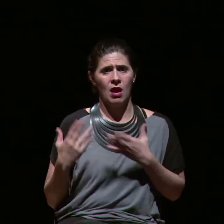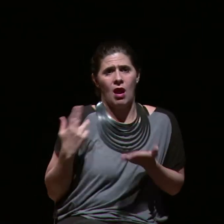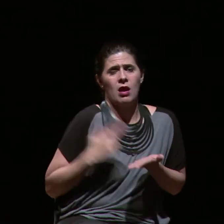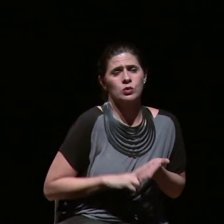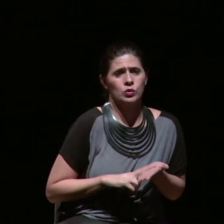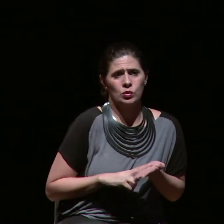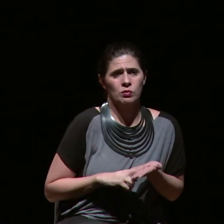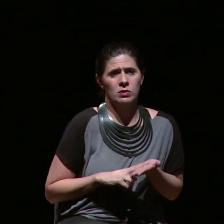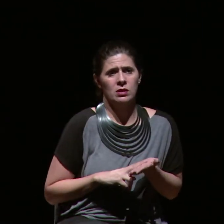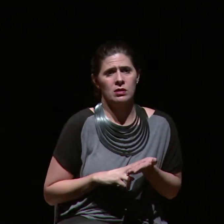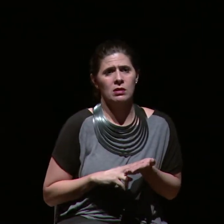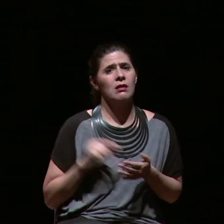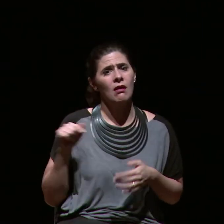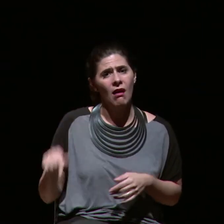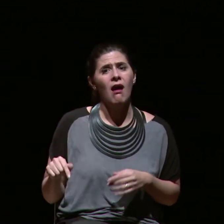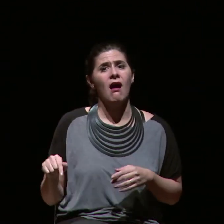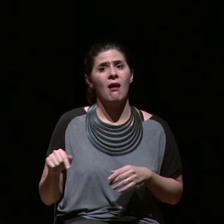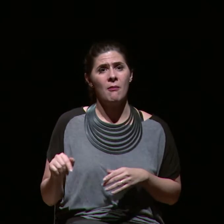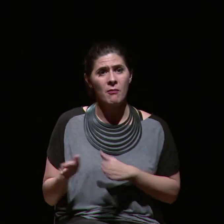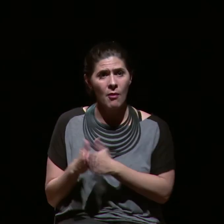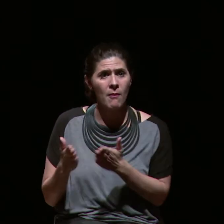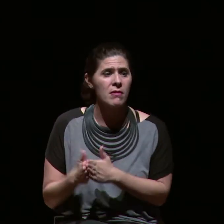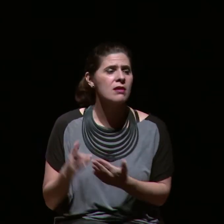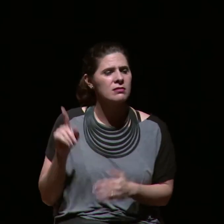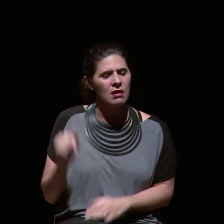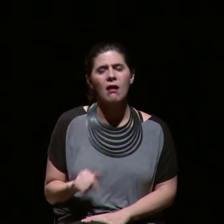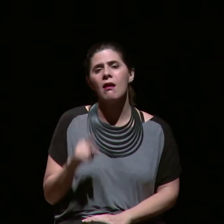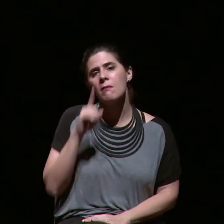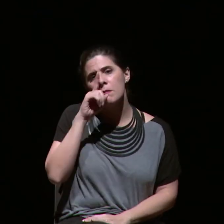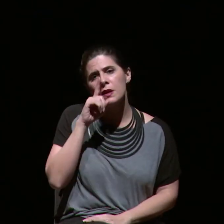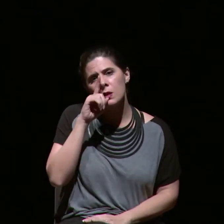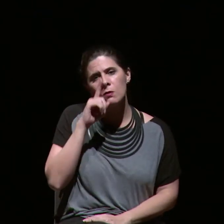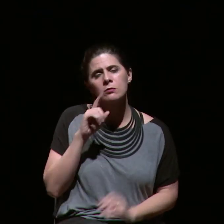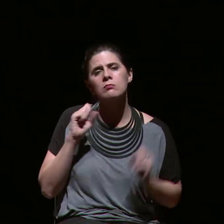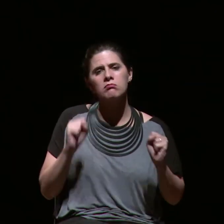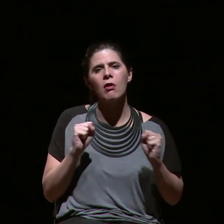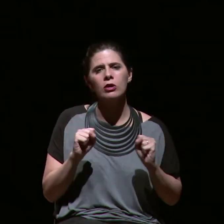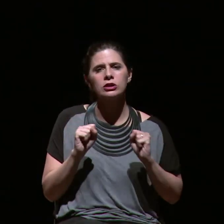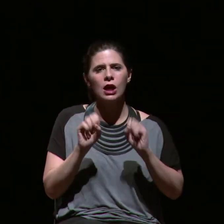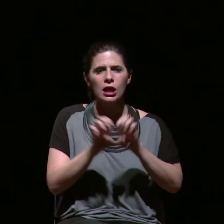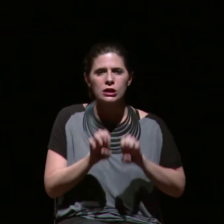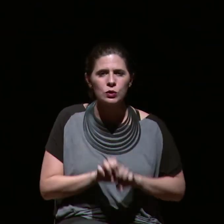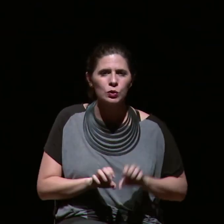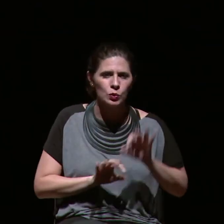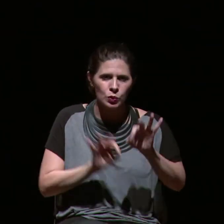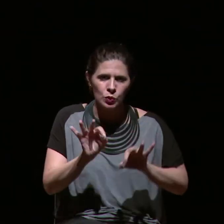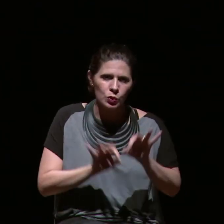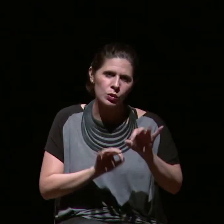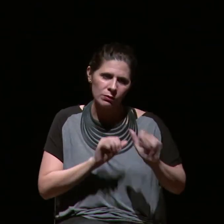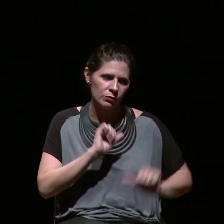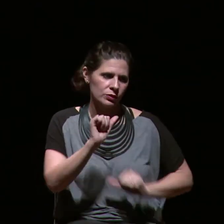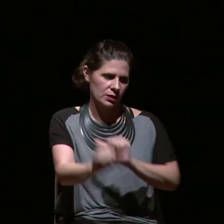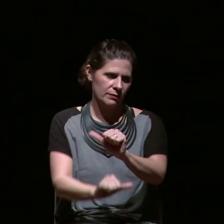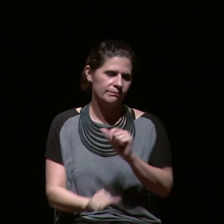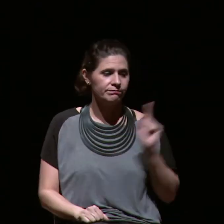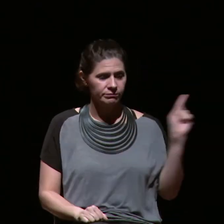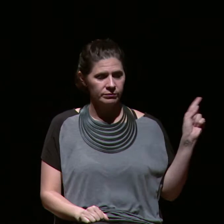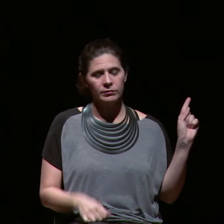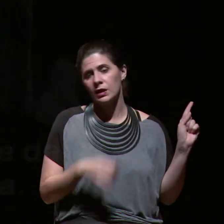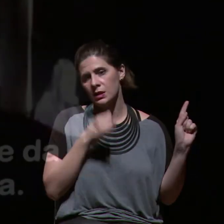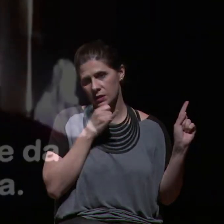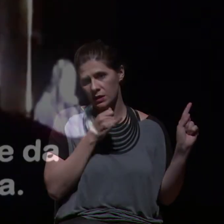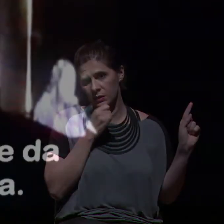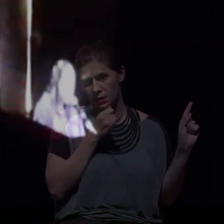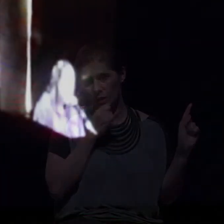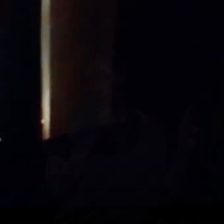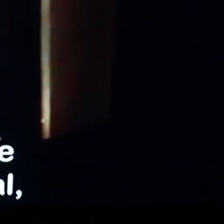pobreza como arma perigosa, capaz de alterar as estruturas estabelecidas. Esse exemplo da Michelle, que vocês devem ter visto